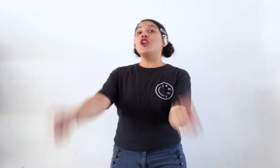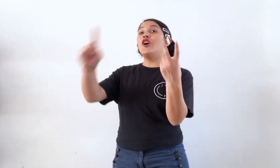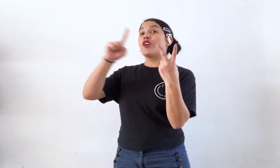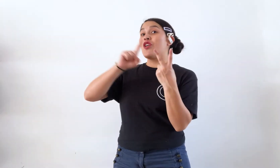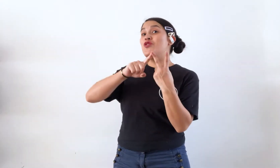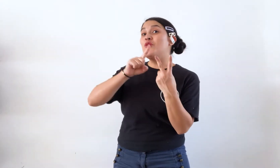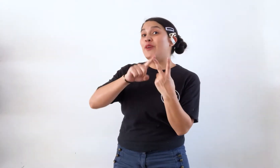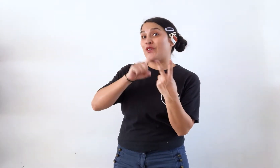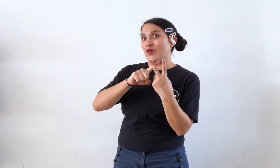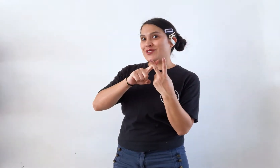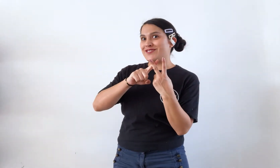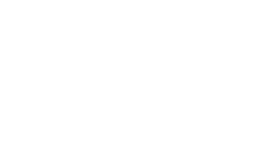Color número 2.